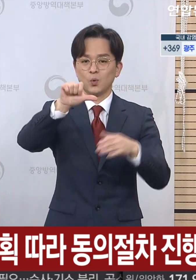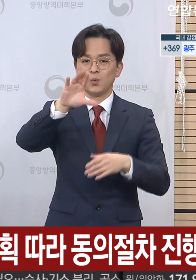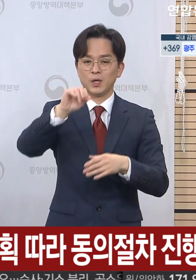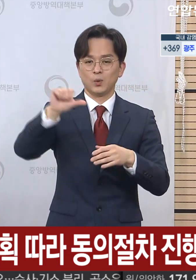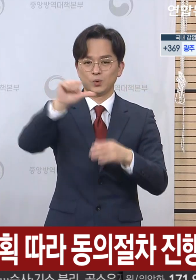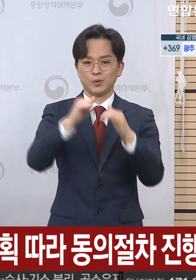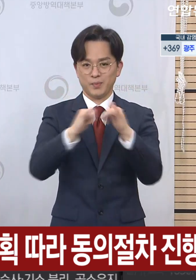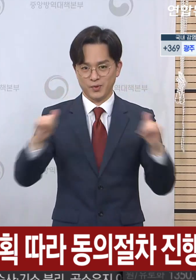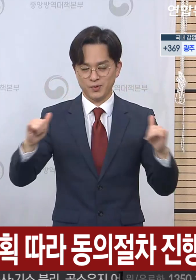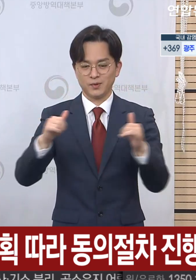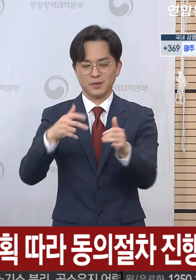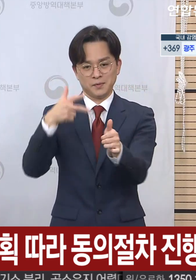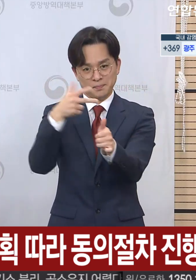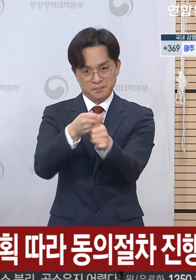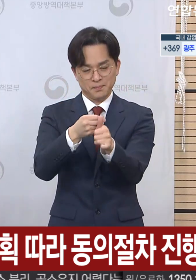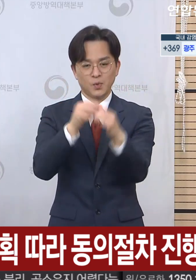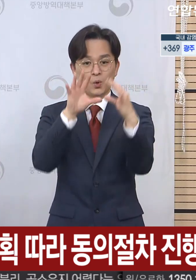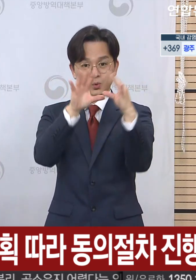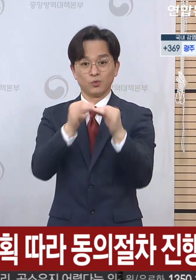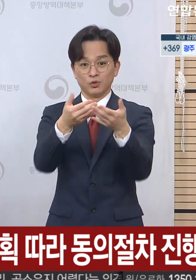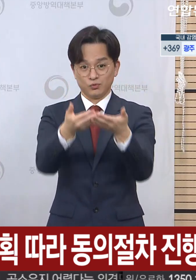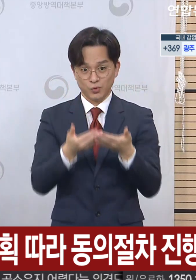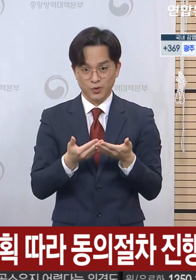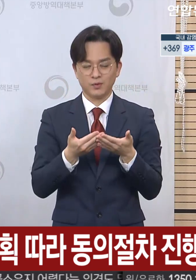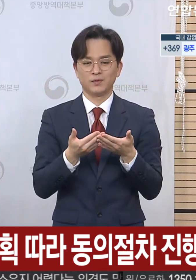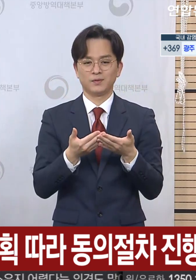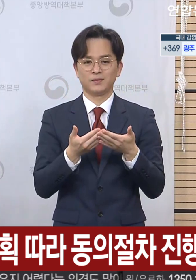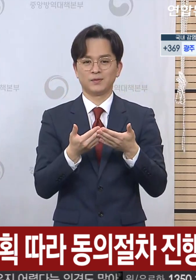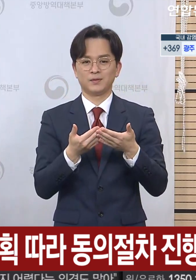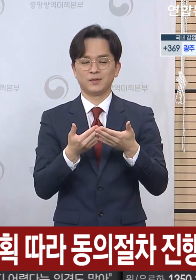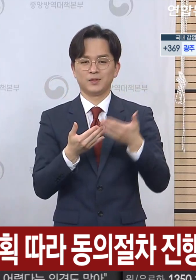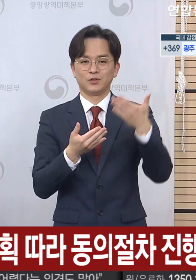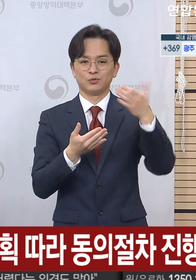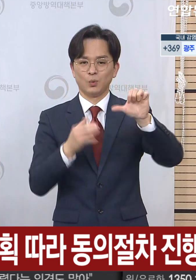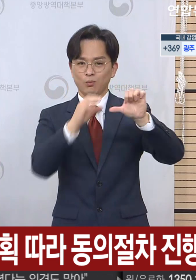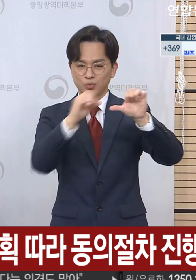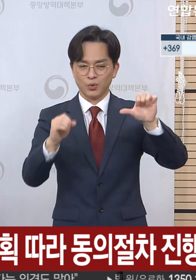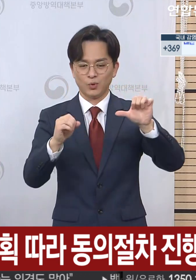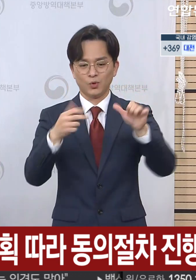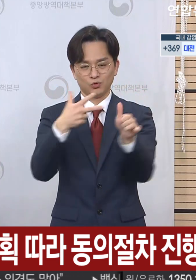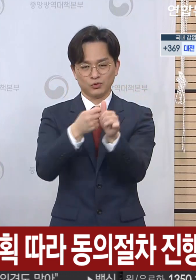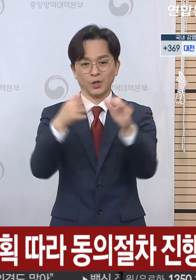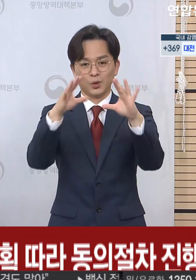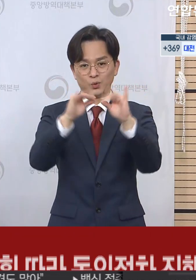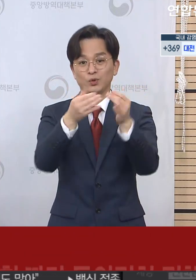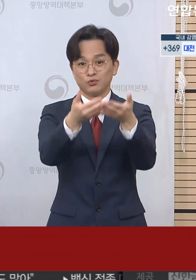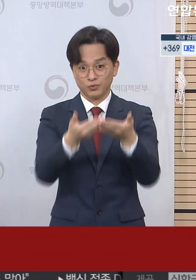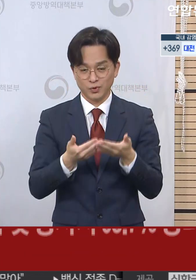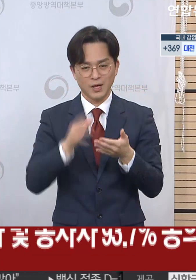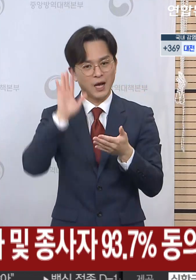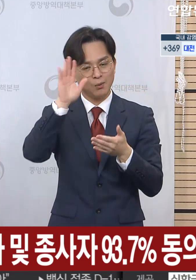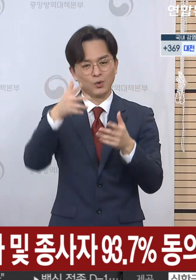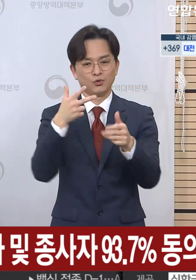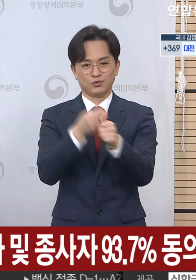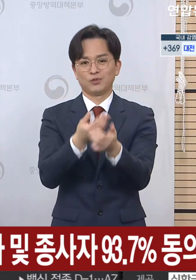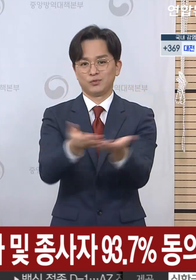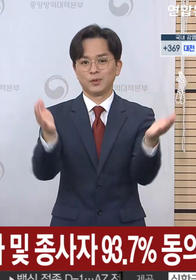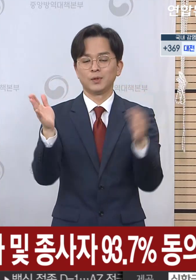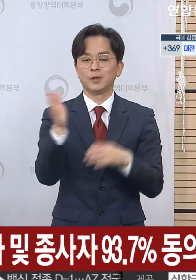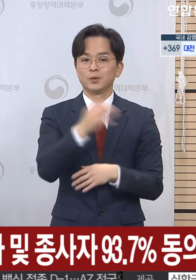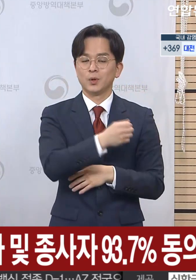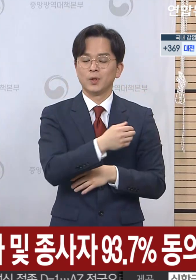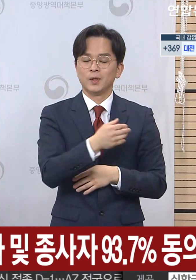5천 명이 접종에 동의하여 동의율은 95.8% 수준으로 나타났습니다. 고위험 의료기관